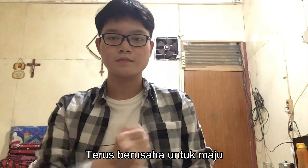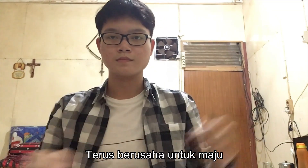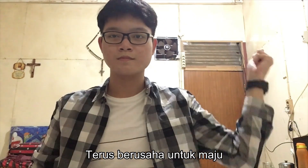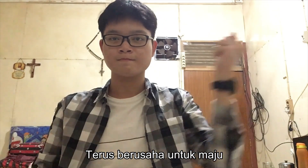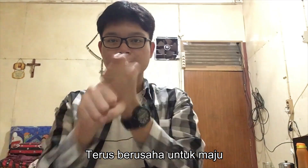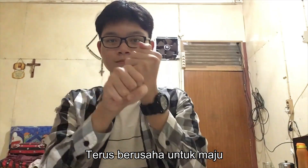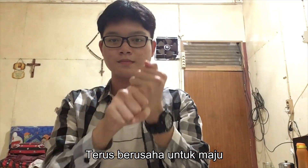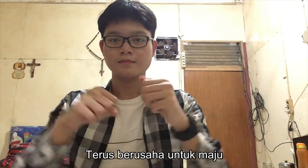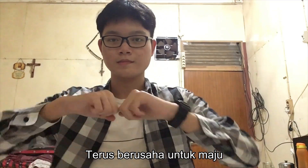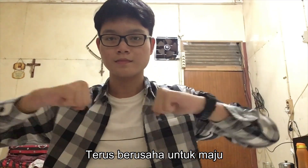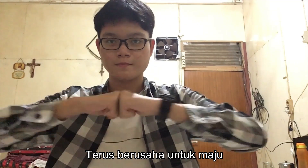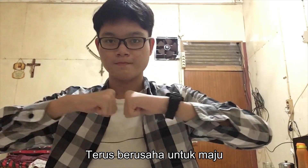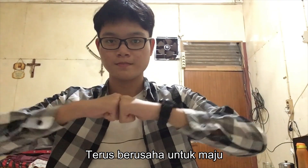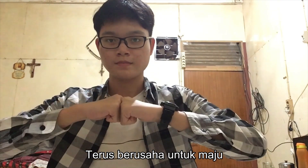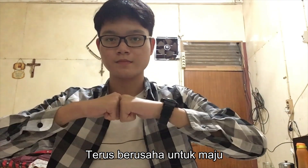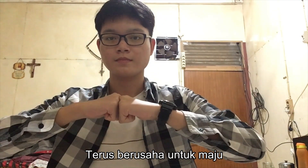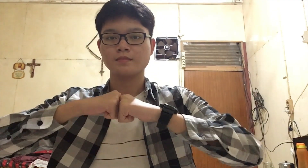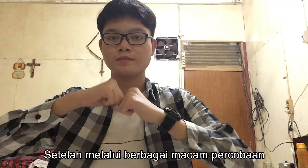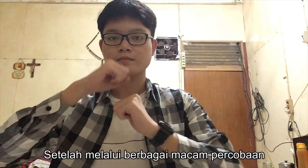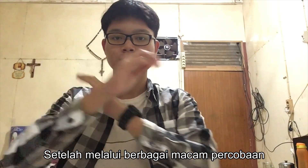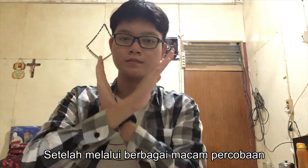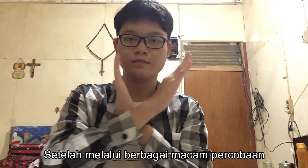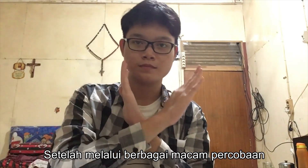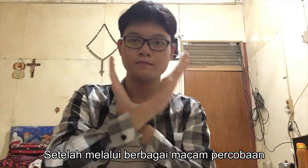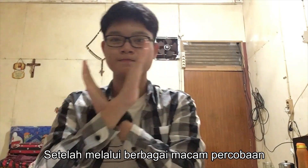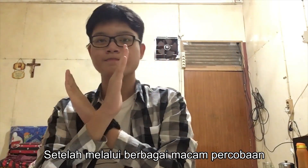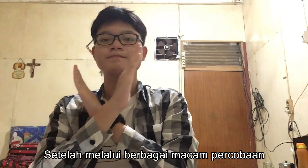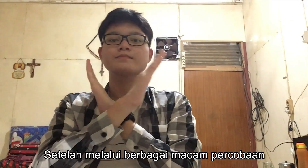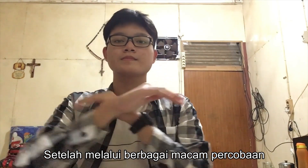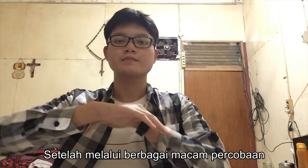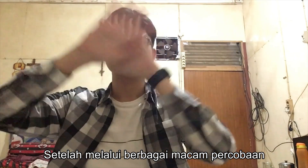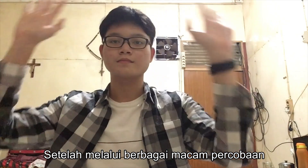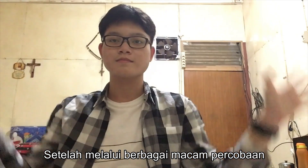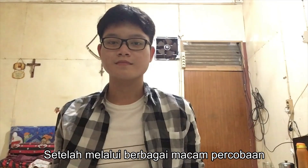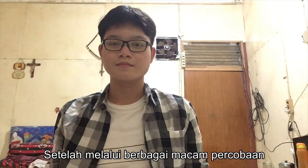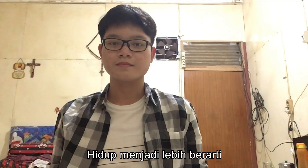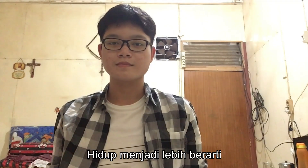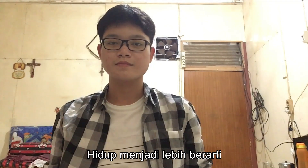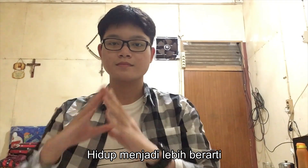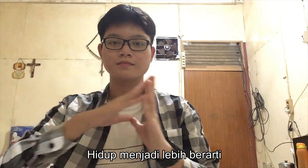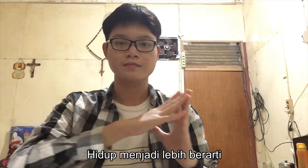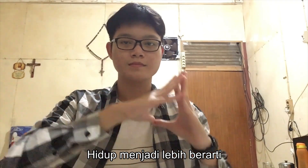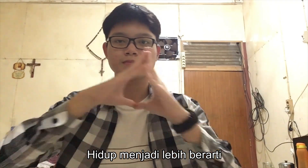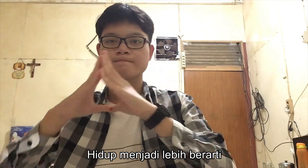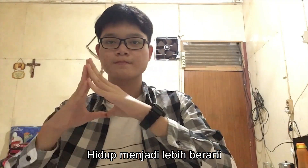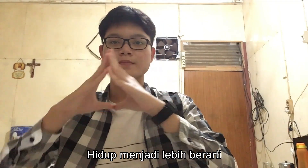更加坚定。岁月洗礼，生命更有意